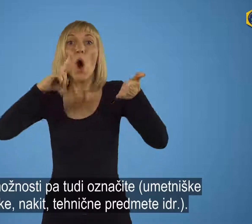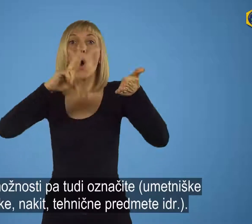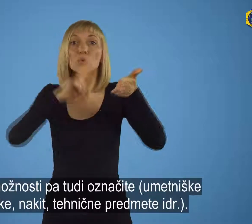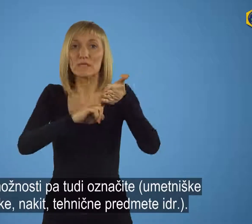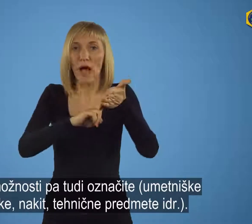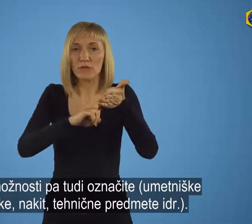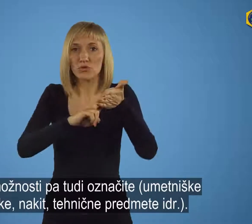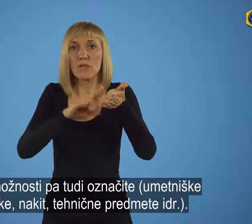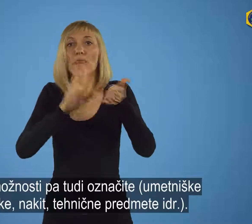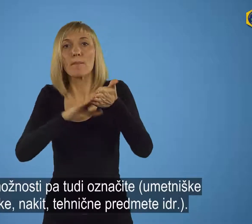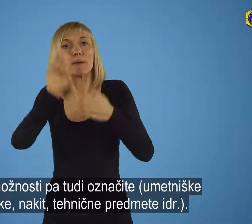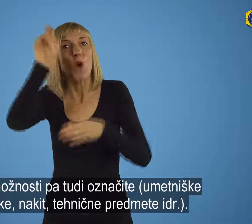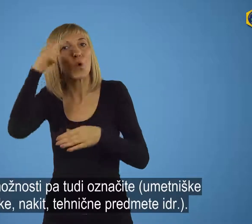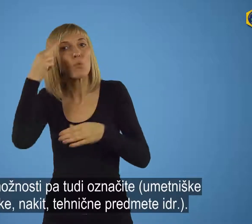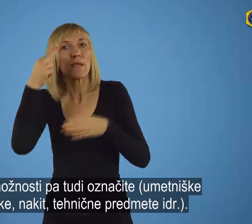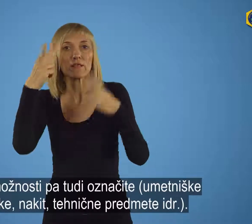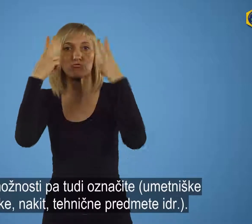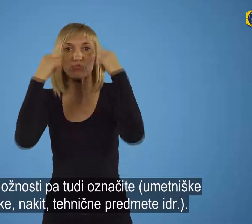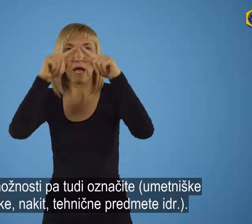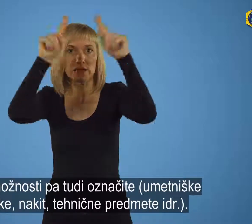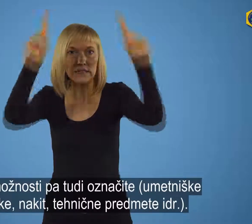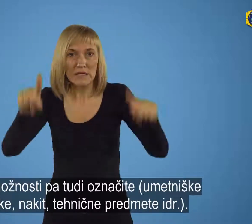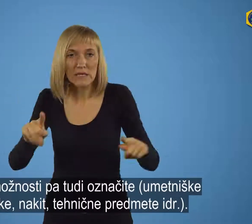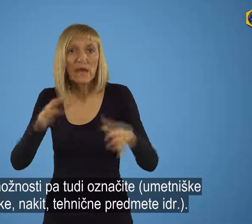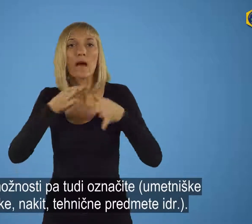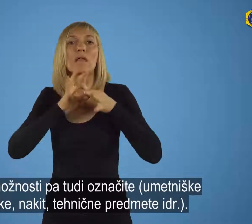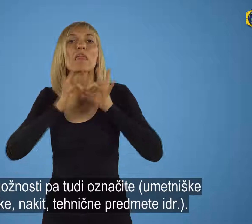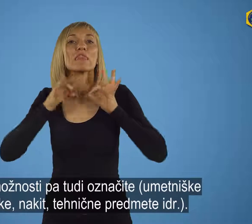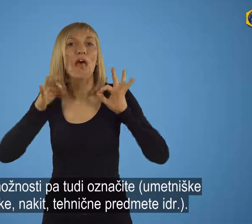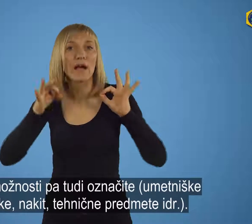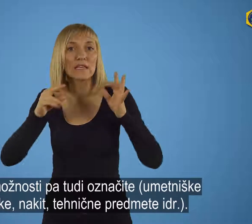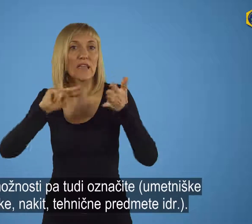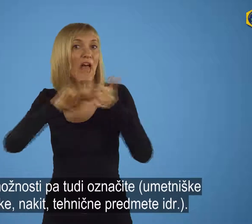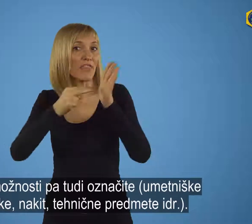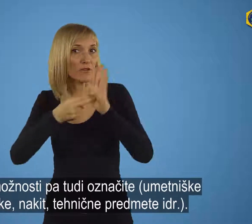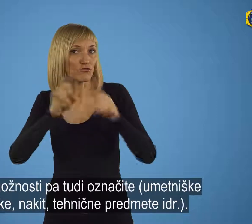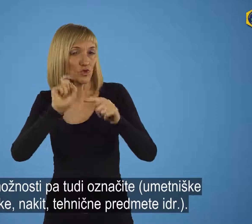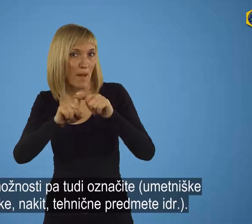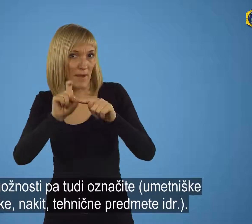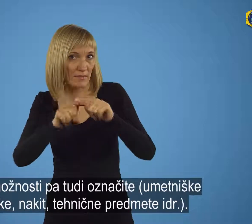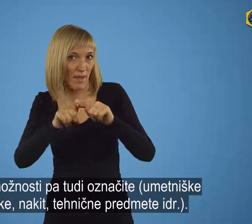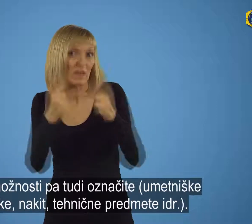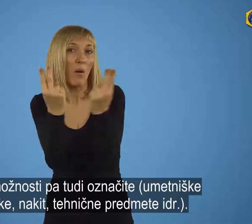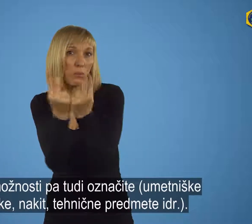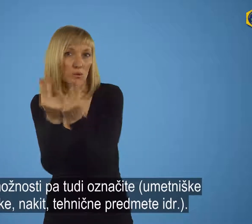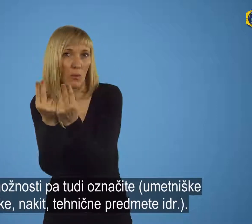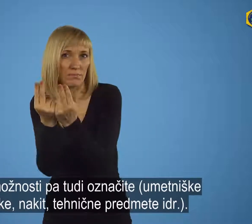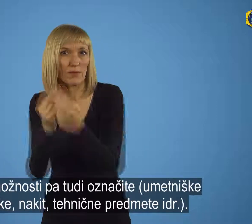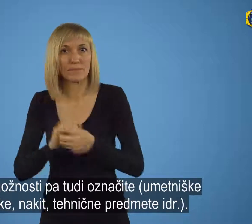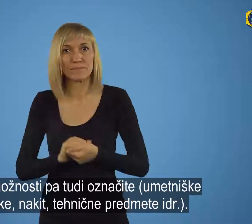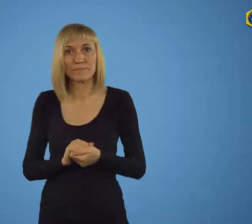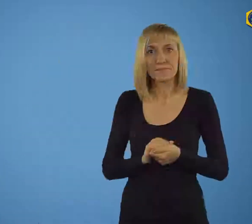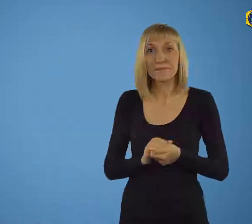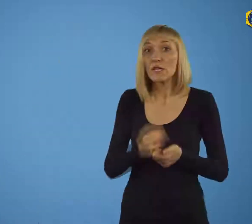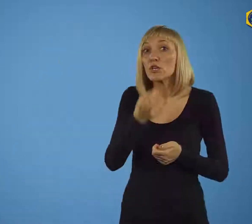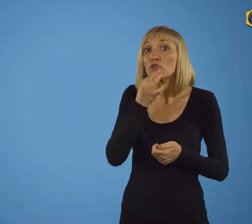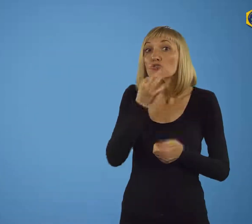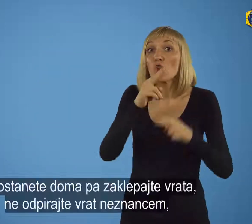označite. Umetniške slike, nakit, tehnične pripomočke in drugo. Če